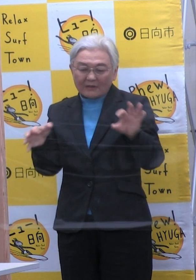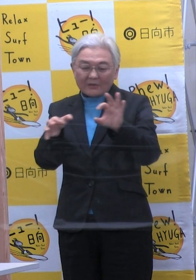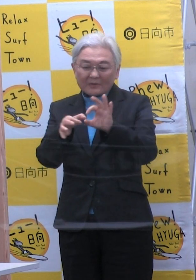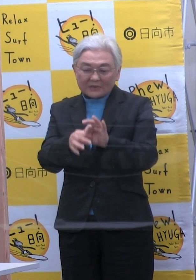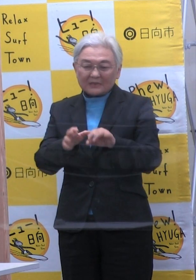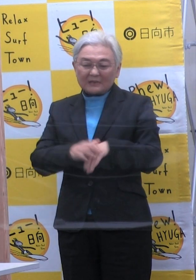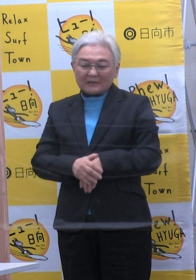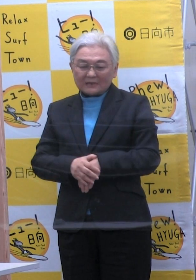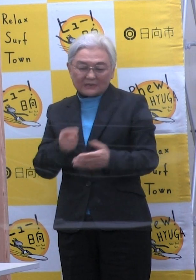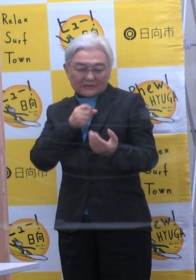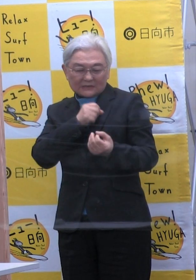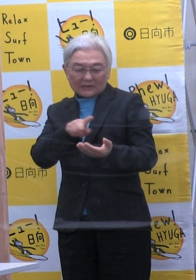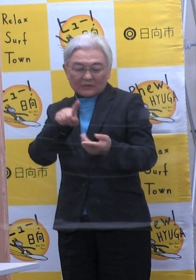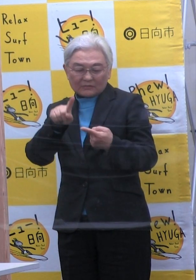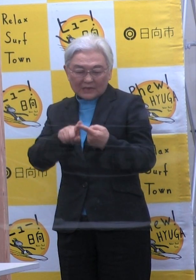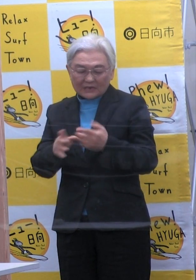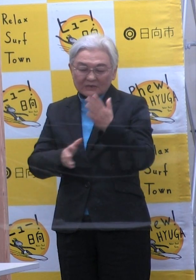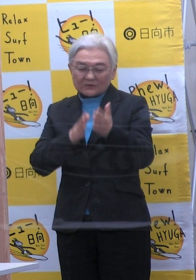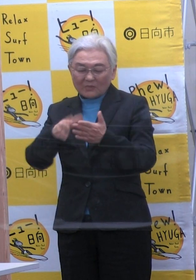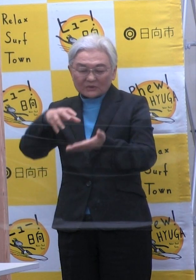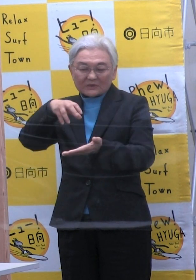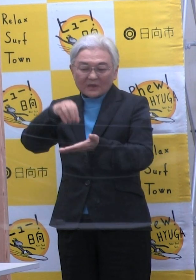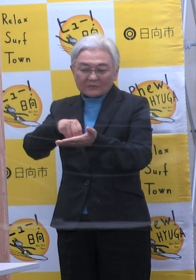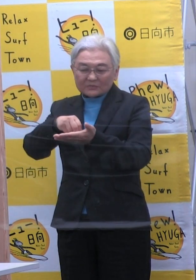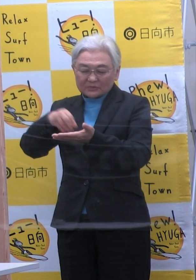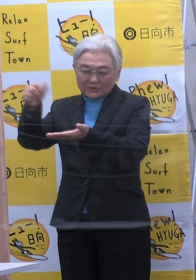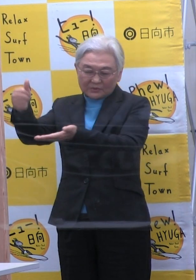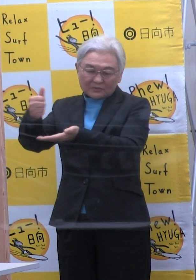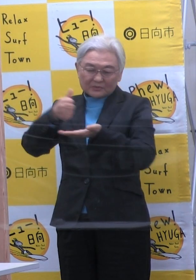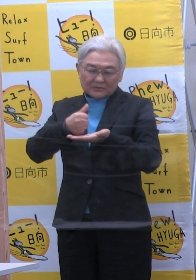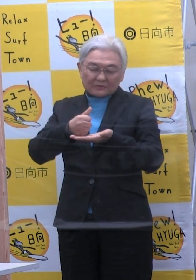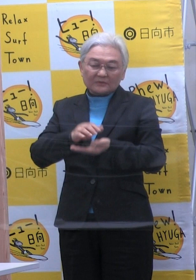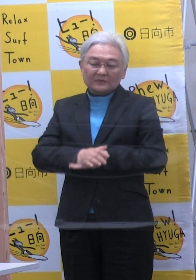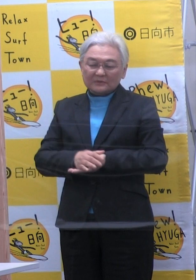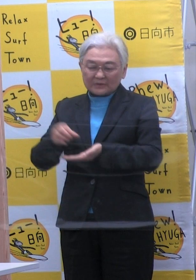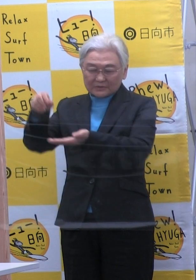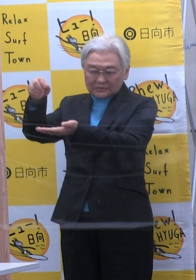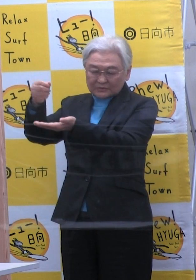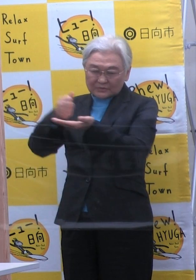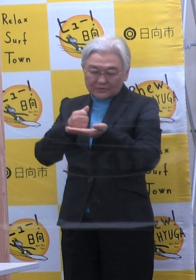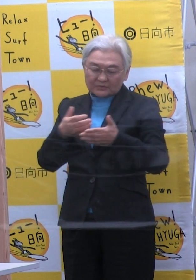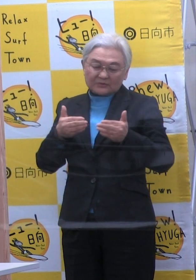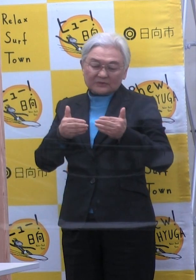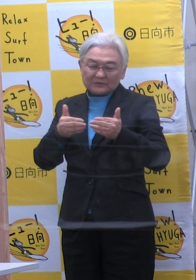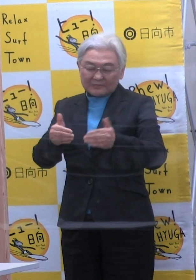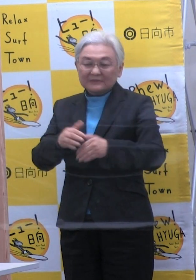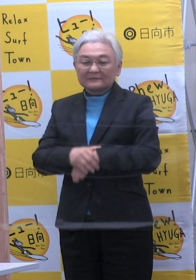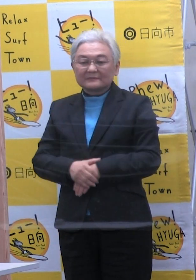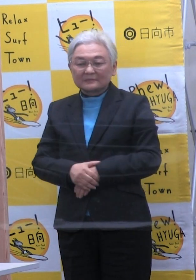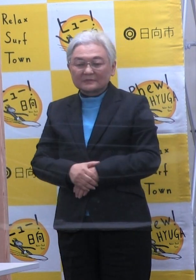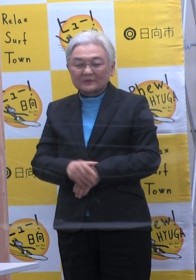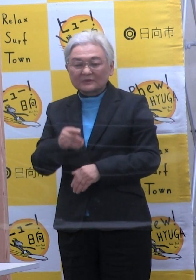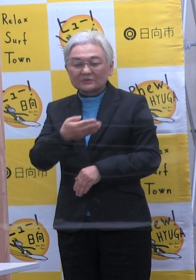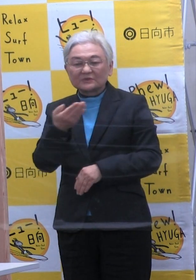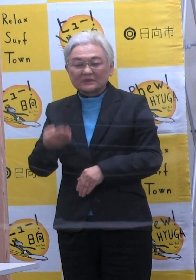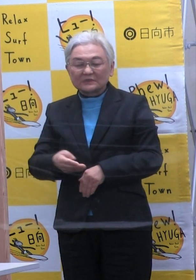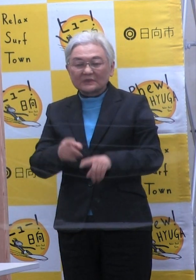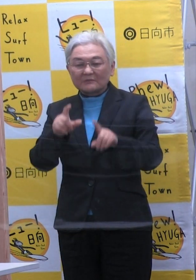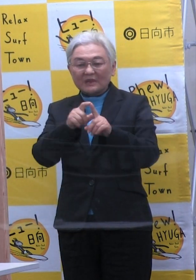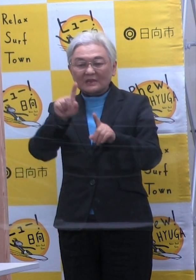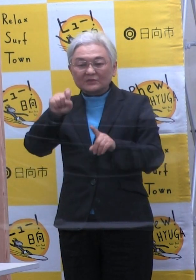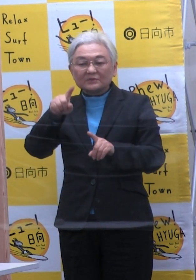、積極的にスポーツキャンプの誘致を推進していきます。次に11ページをご覧ください